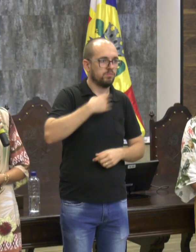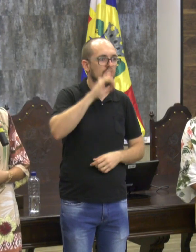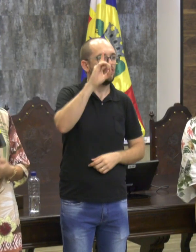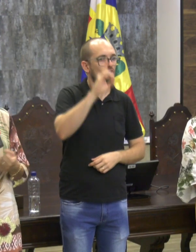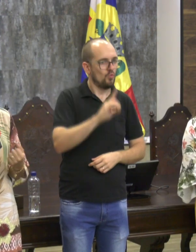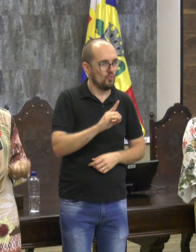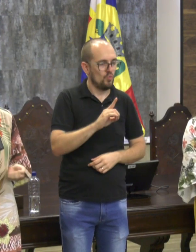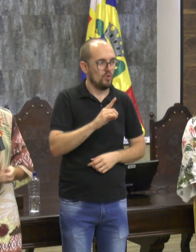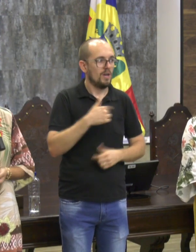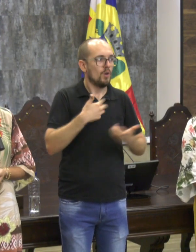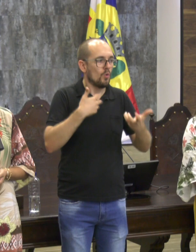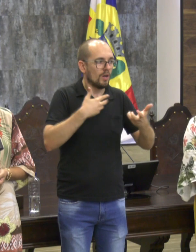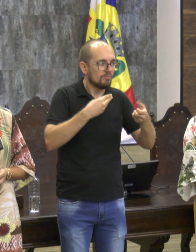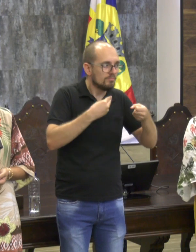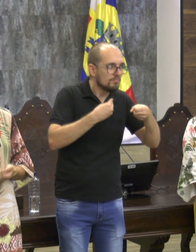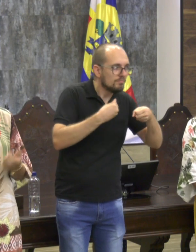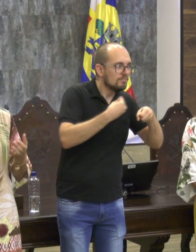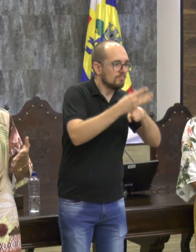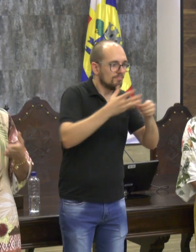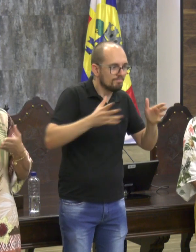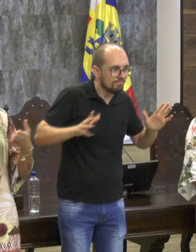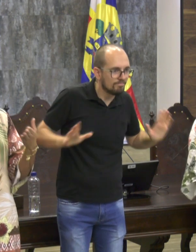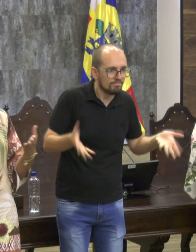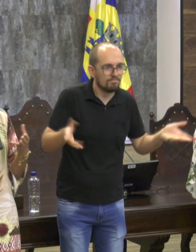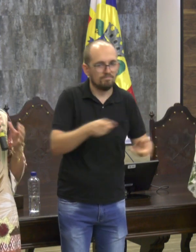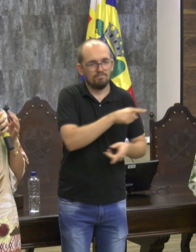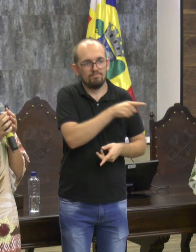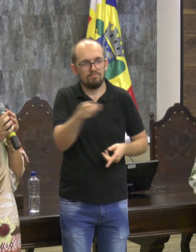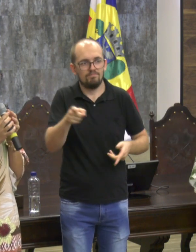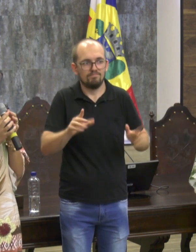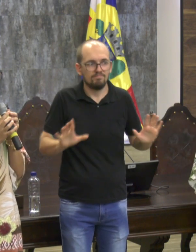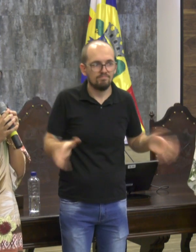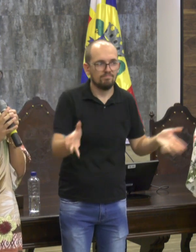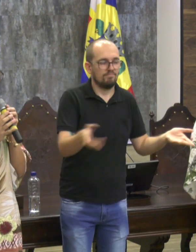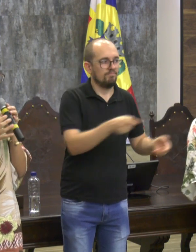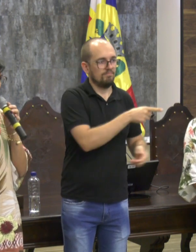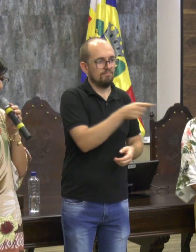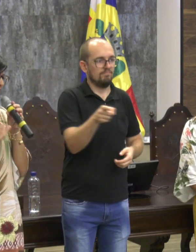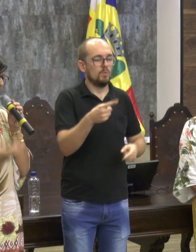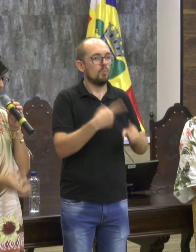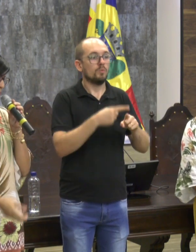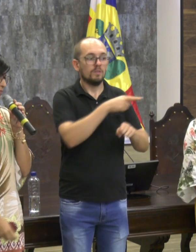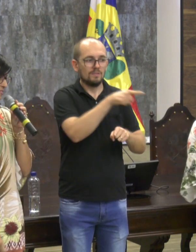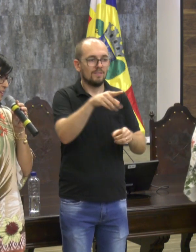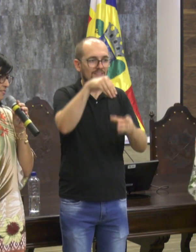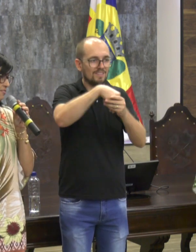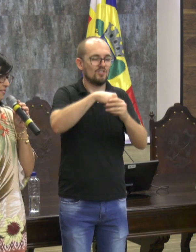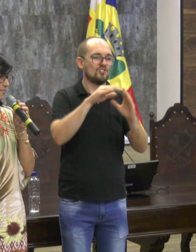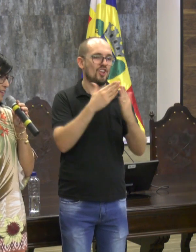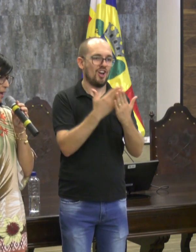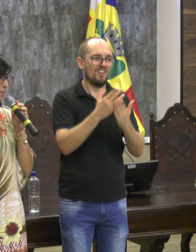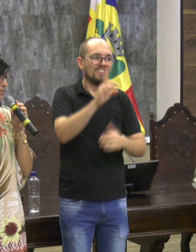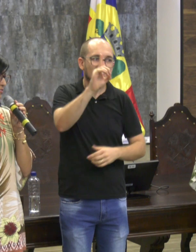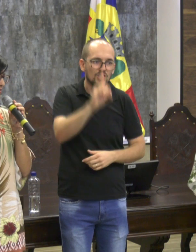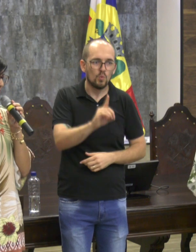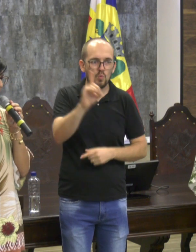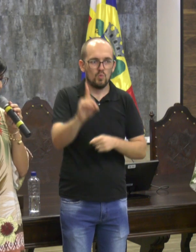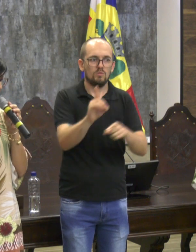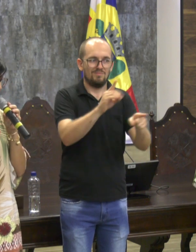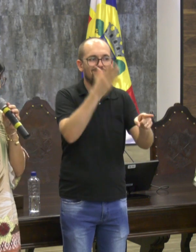de incentivo, porque como gestores de todo esse processo, a gente sabe